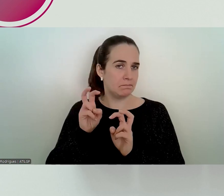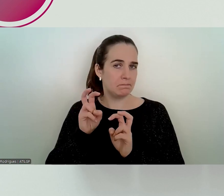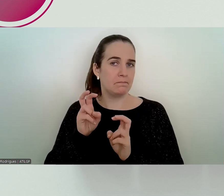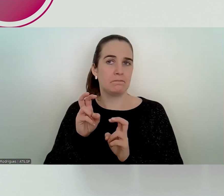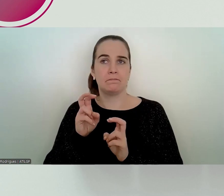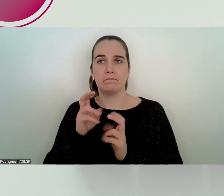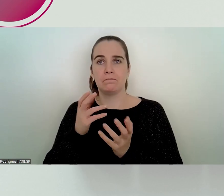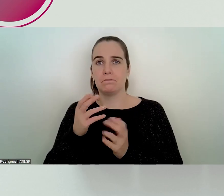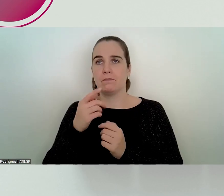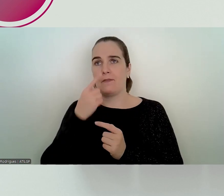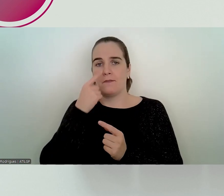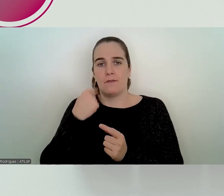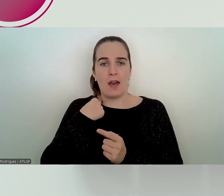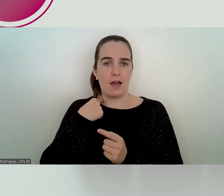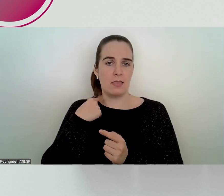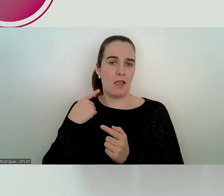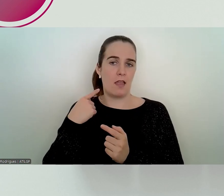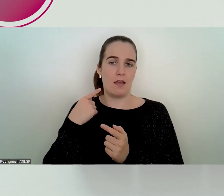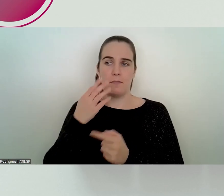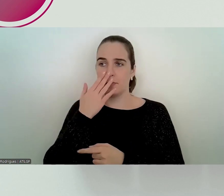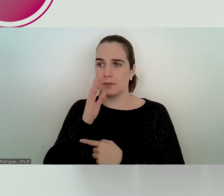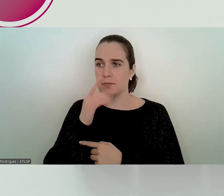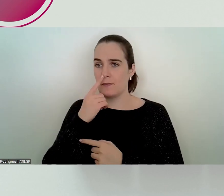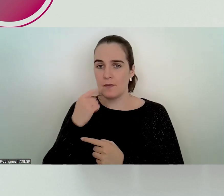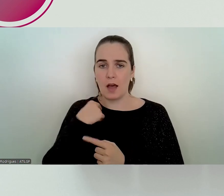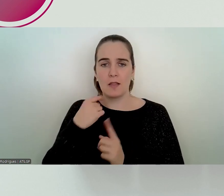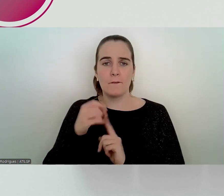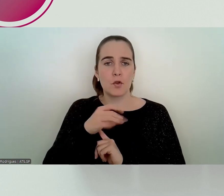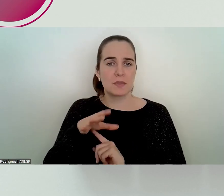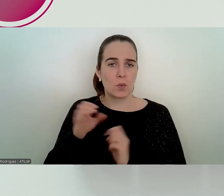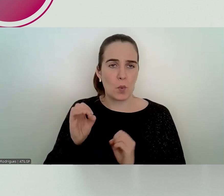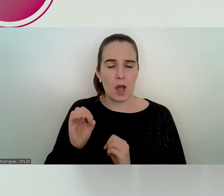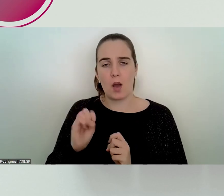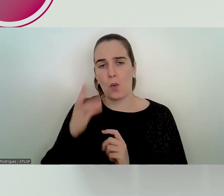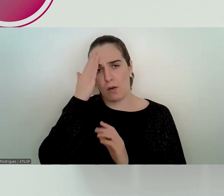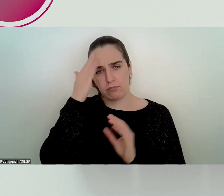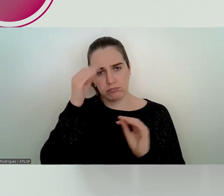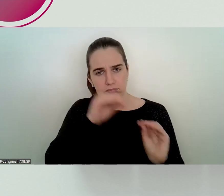com lacuna de formação, de capacitação